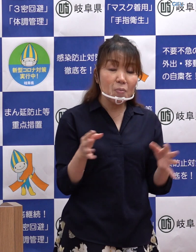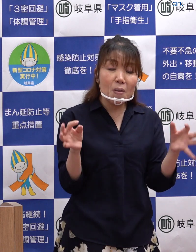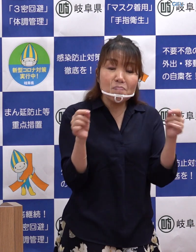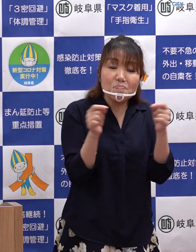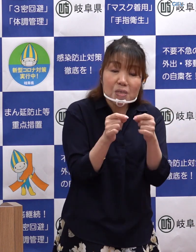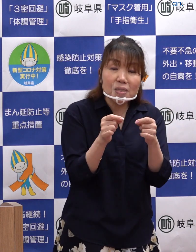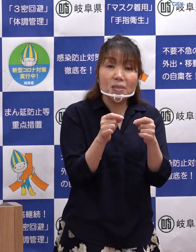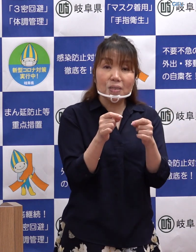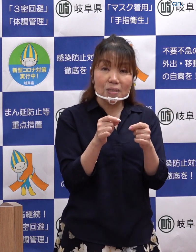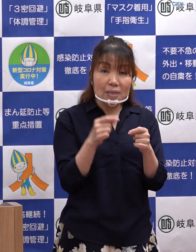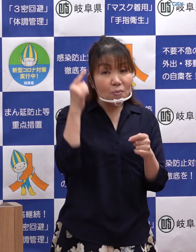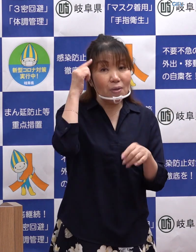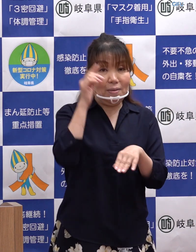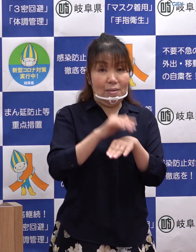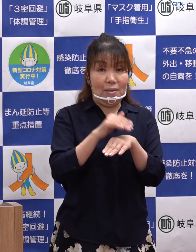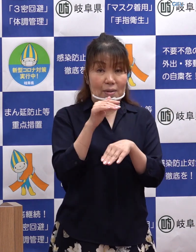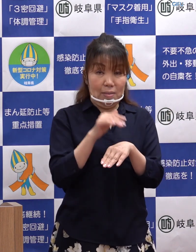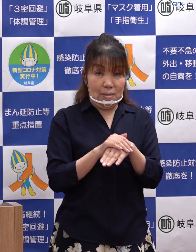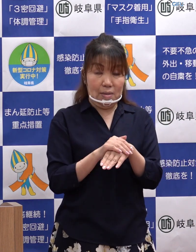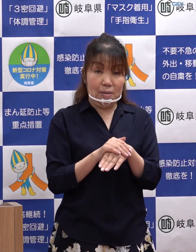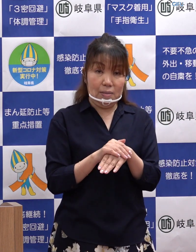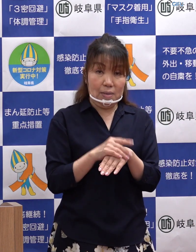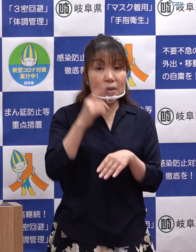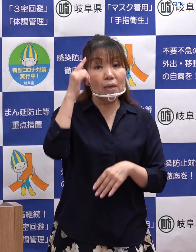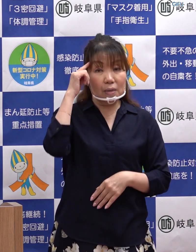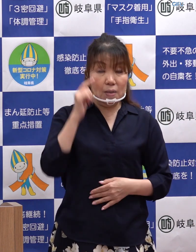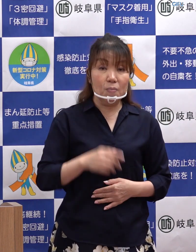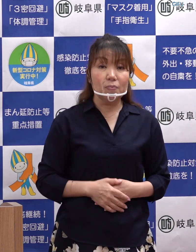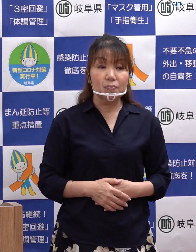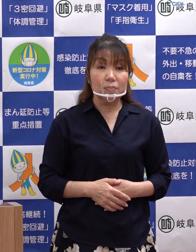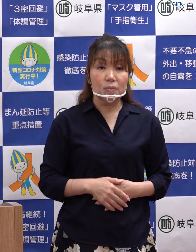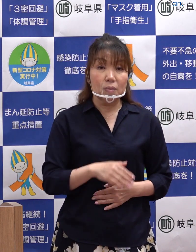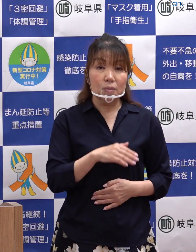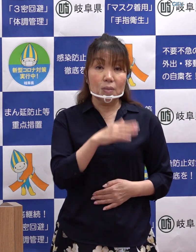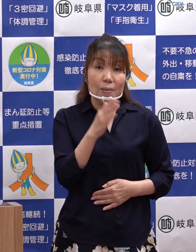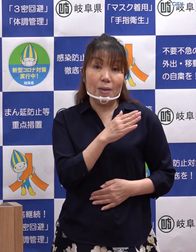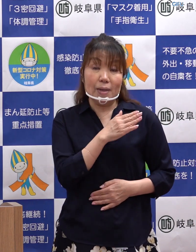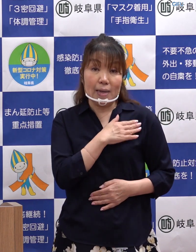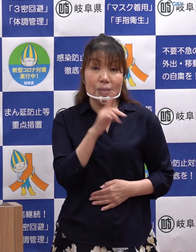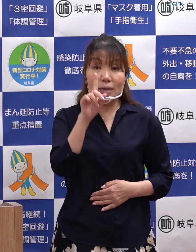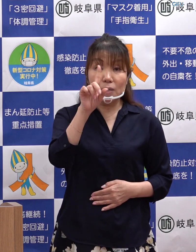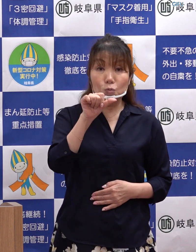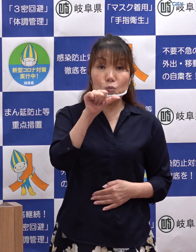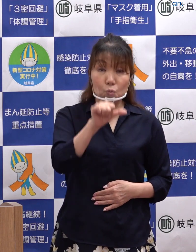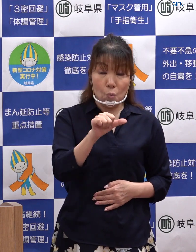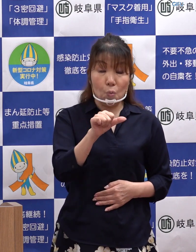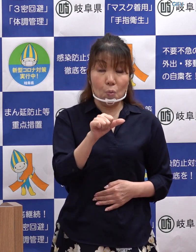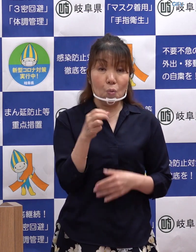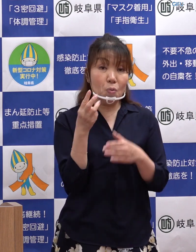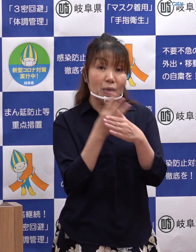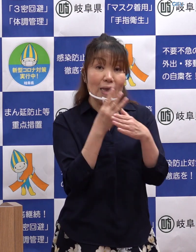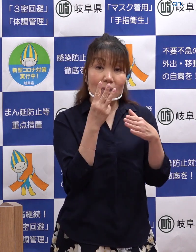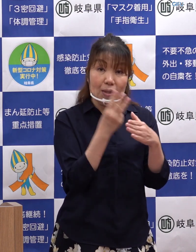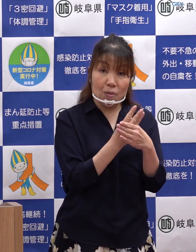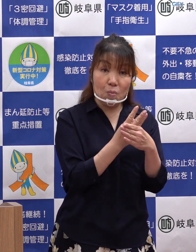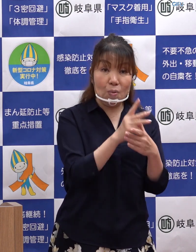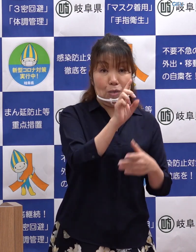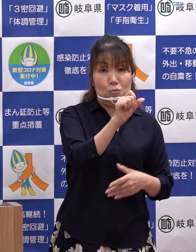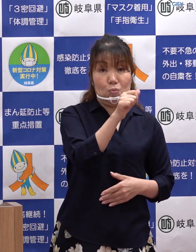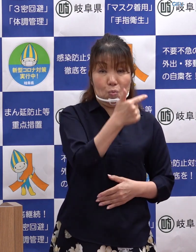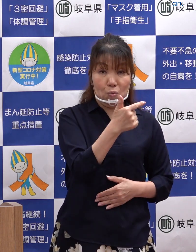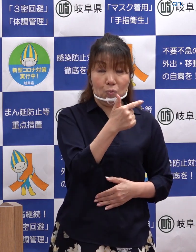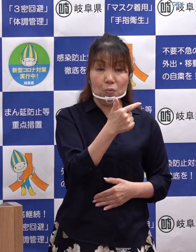漁師の皆さんの認識ですから、これ一体として考えようと。山形が15、から下呂市が